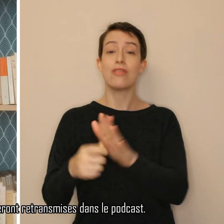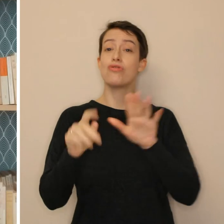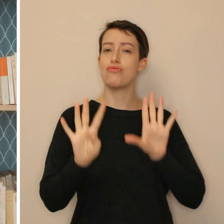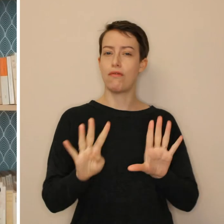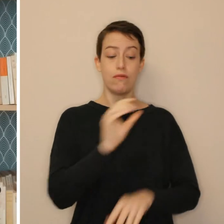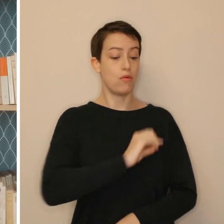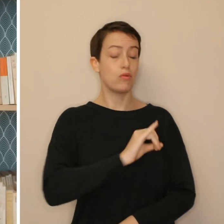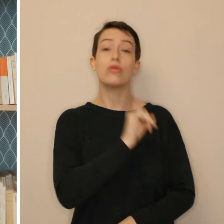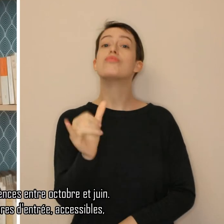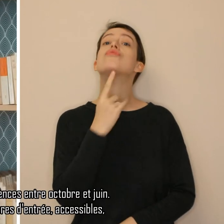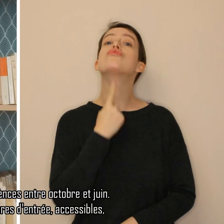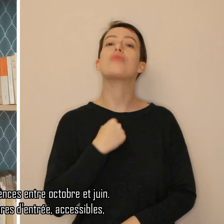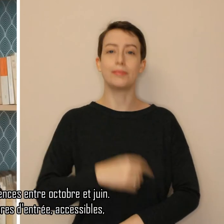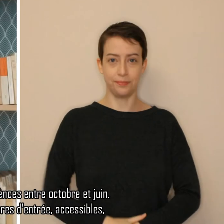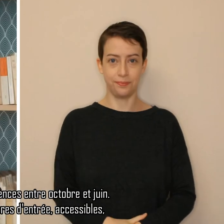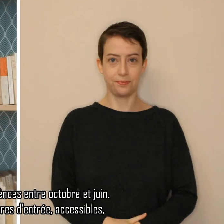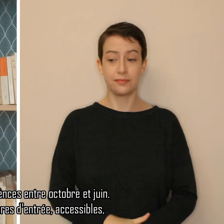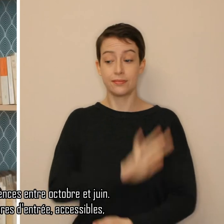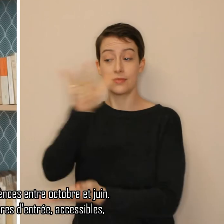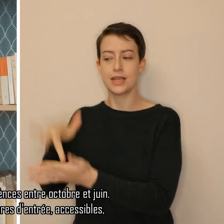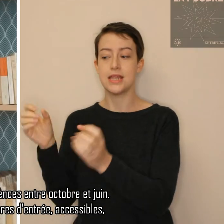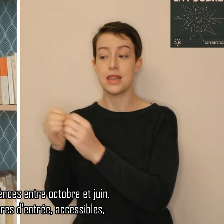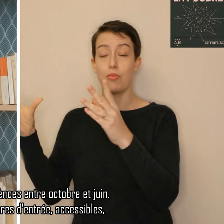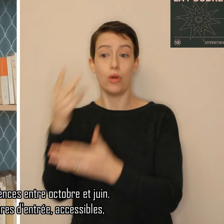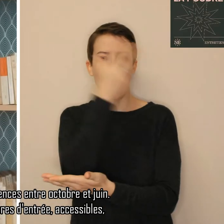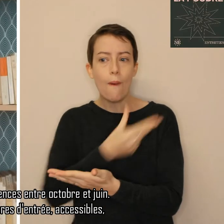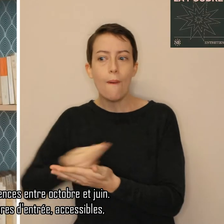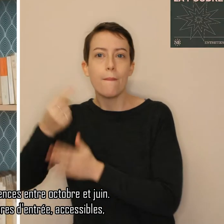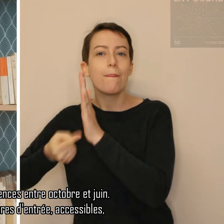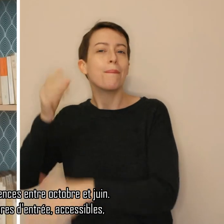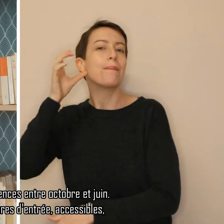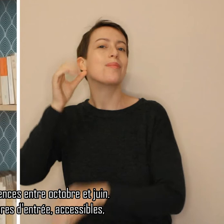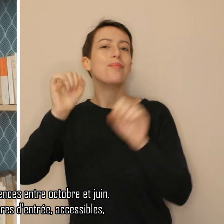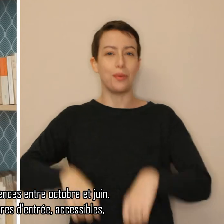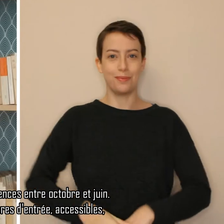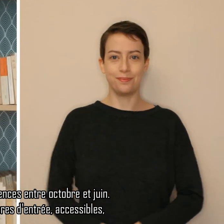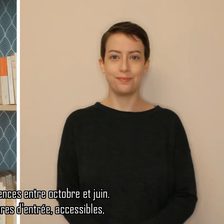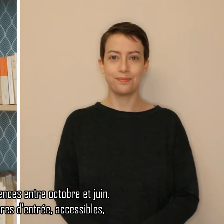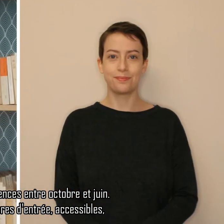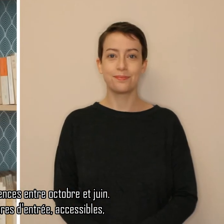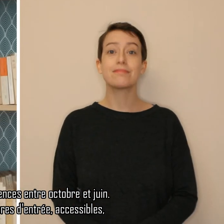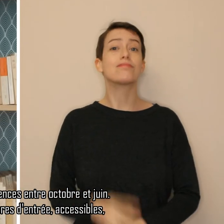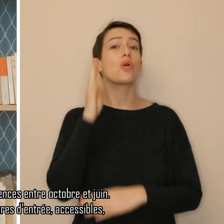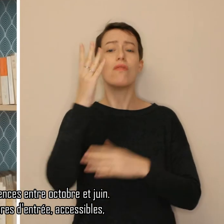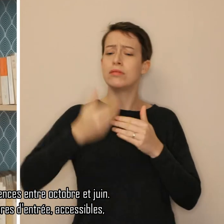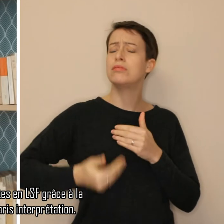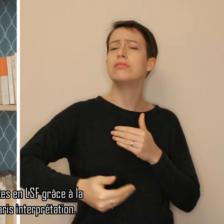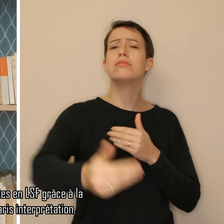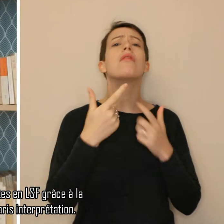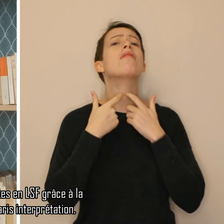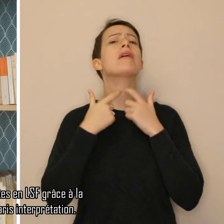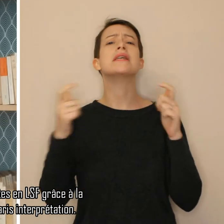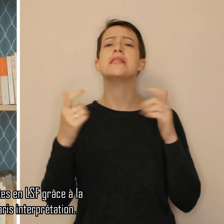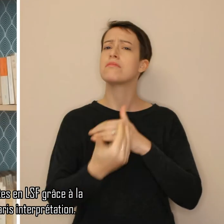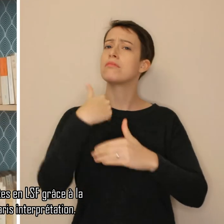dans le podcast. Il y aura neuf conférences entre octobre et juin. Toutes seront libres d'entrée, accessibles